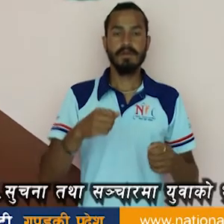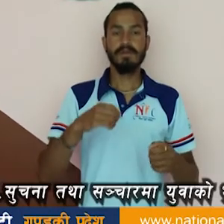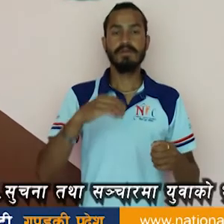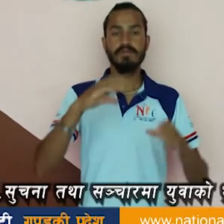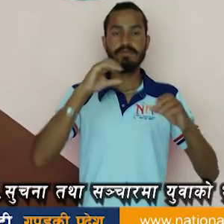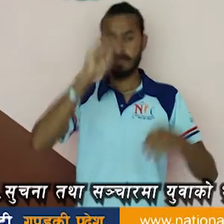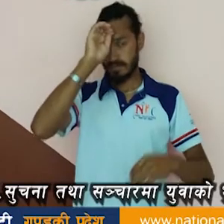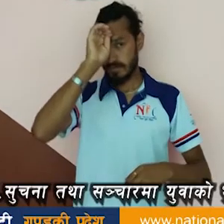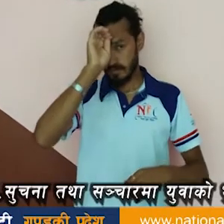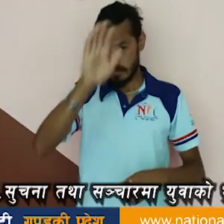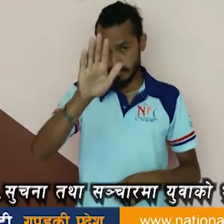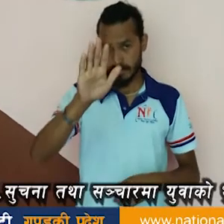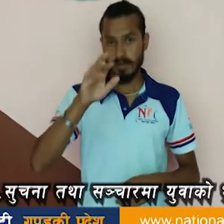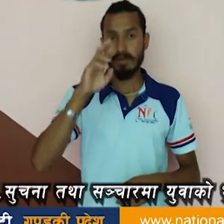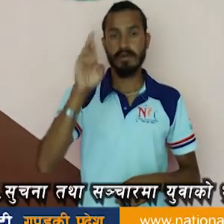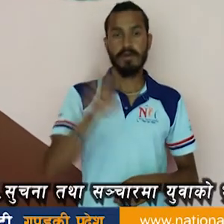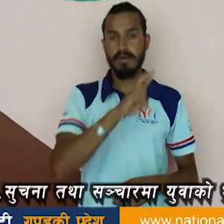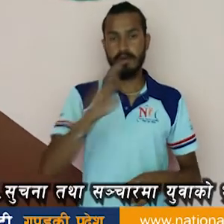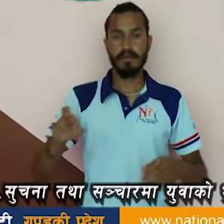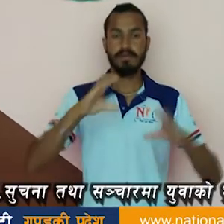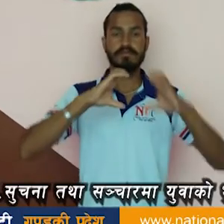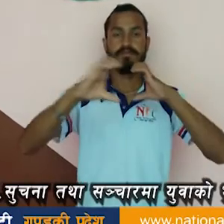सूचना तथा संचारमा युवाको भूमिका रहेको छ।